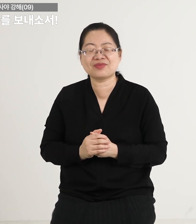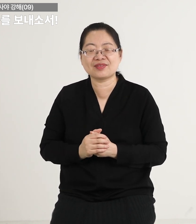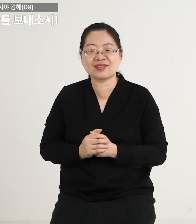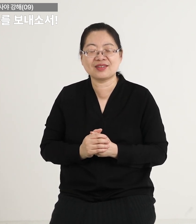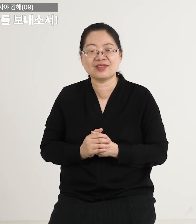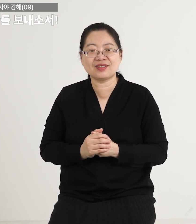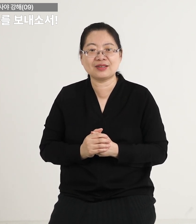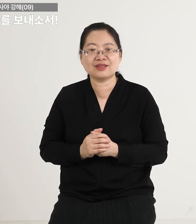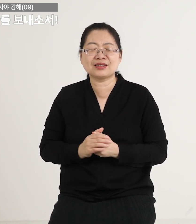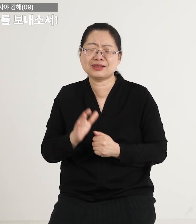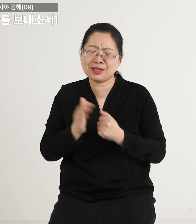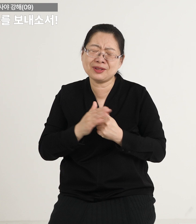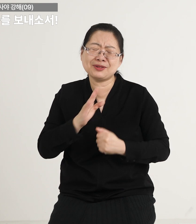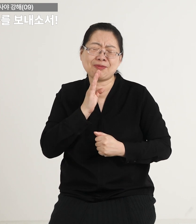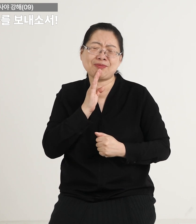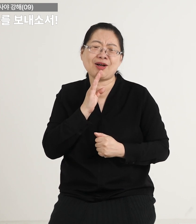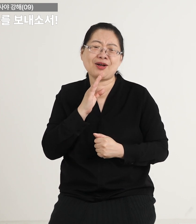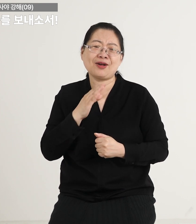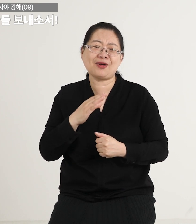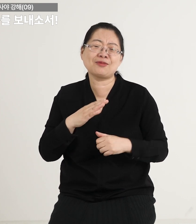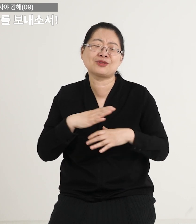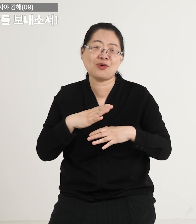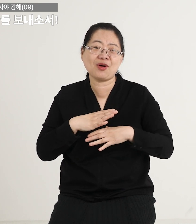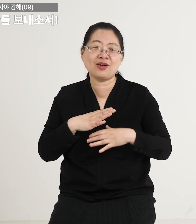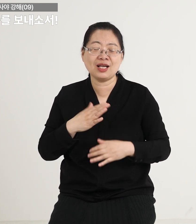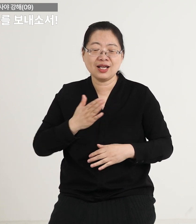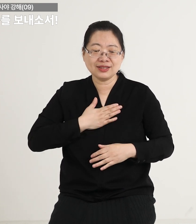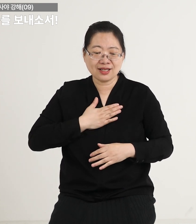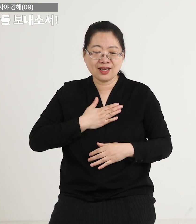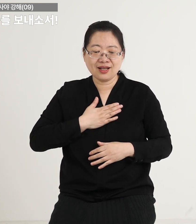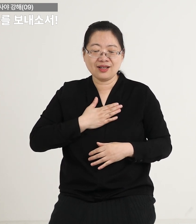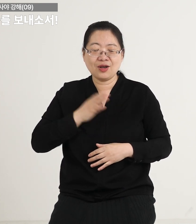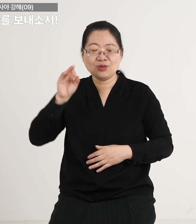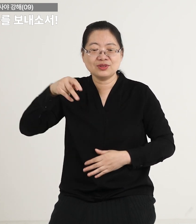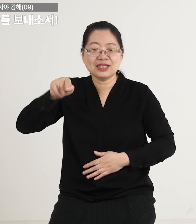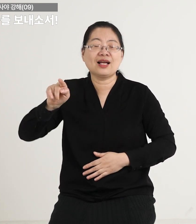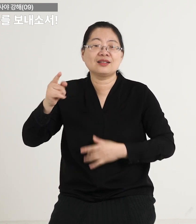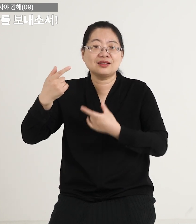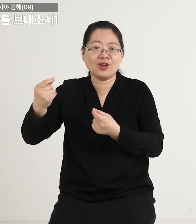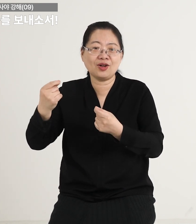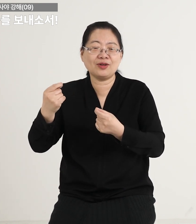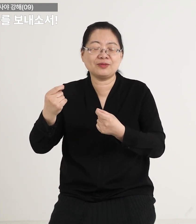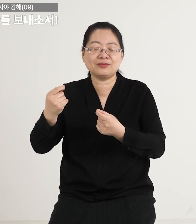현상이에요. 내가 그렇게 안 되기를 기도해야 돼요. 나도 모르게.